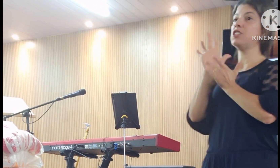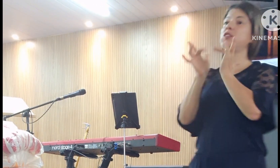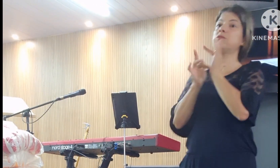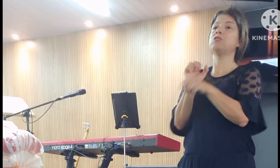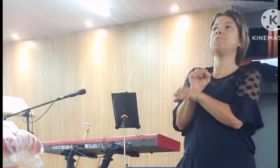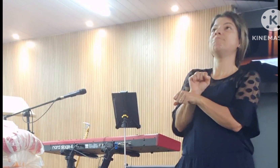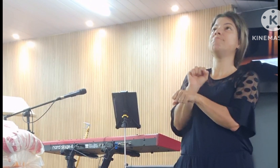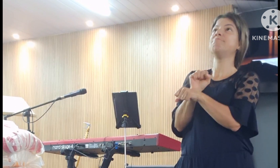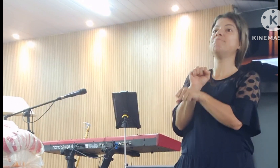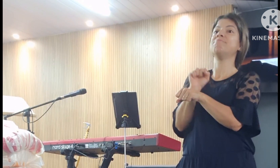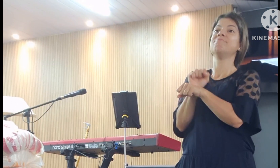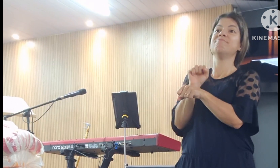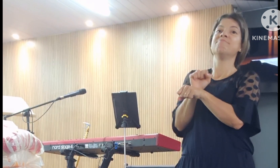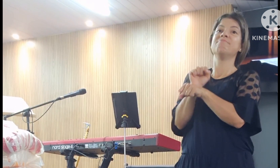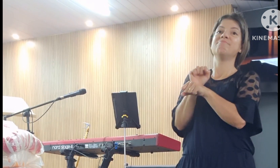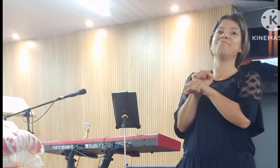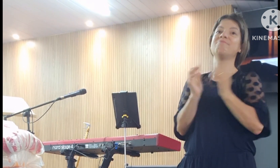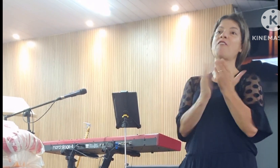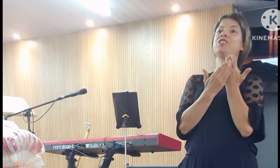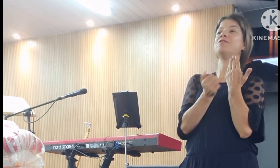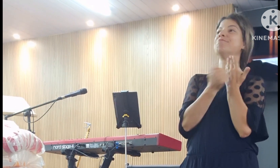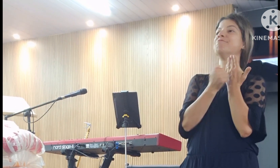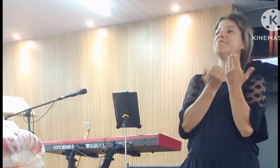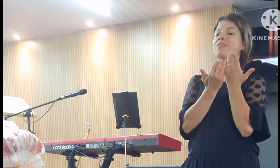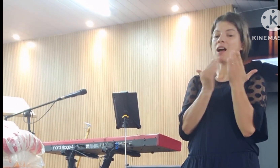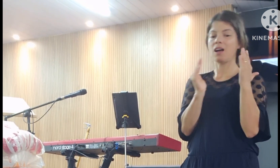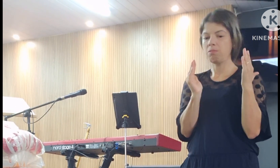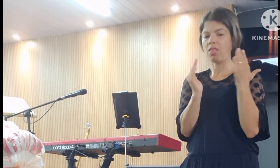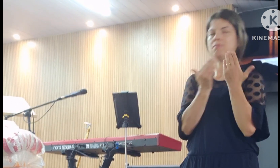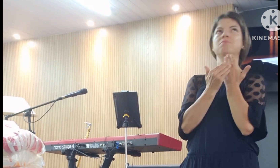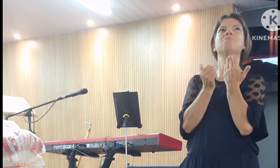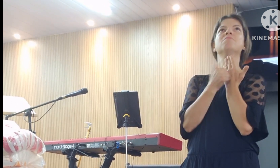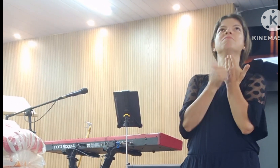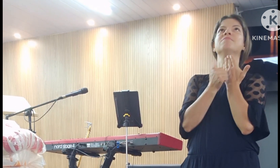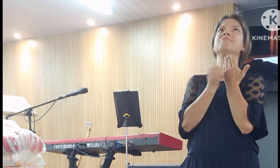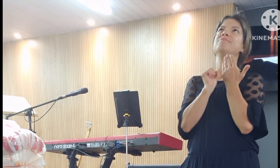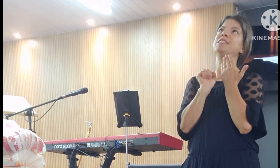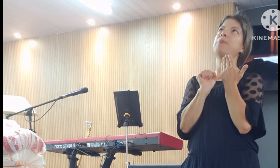Quando eu aceitei Jesus como meu Senhor e Salvador há 46 anos atrás,